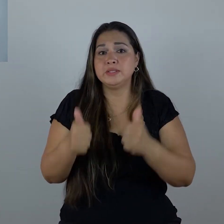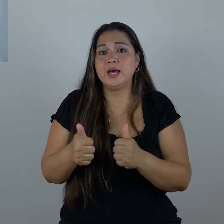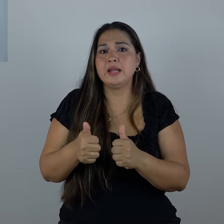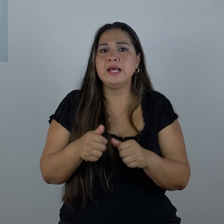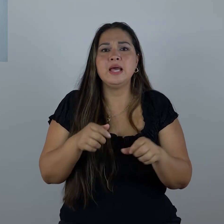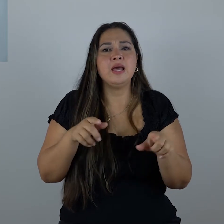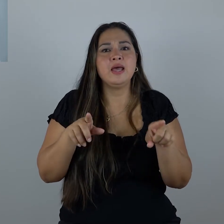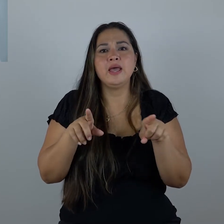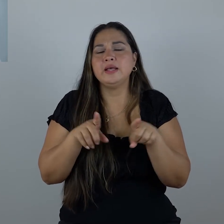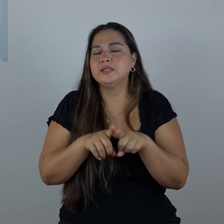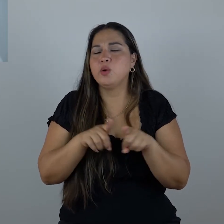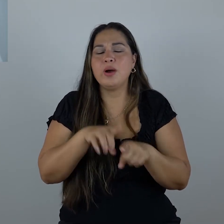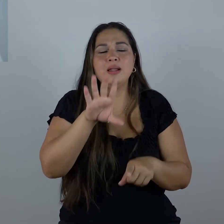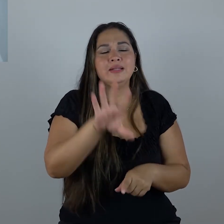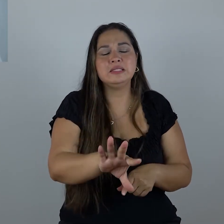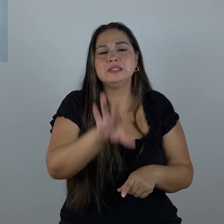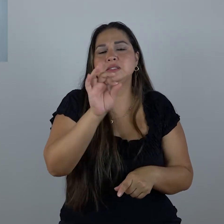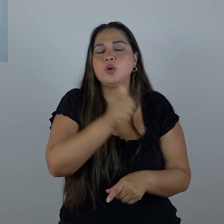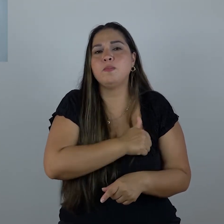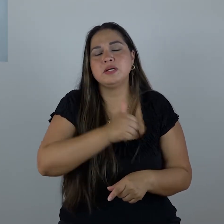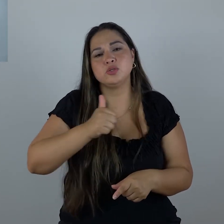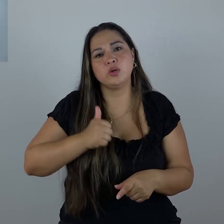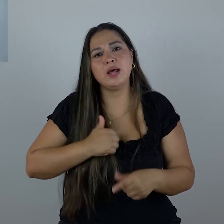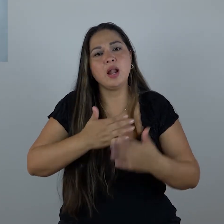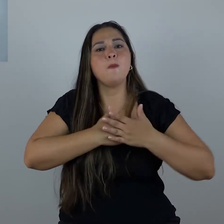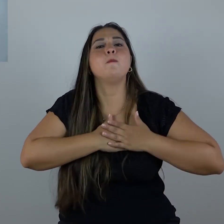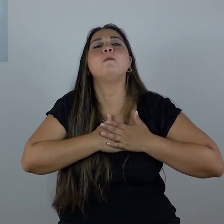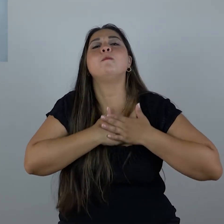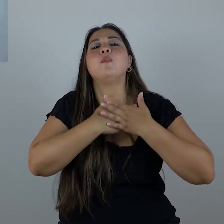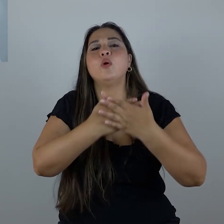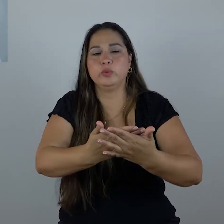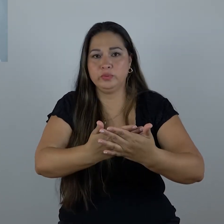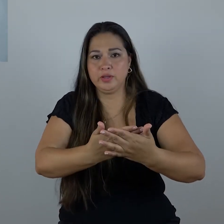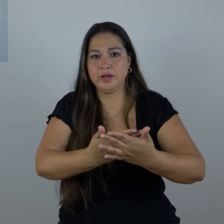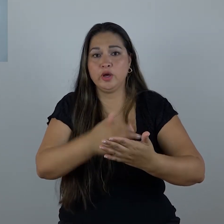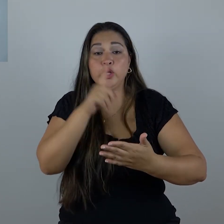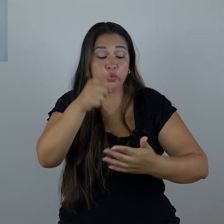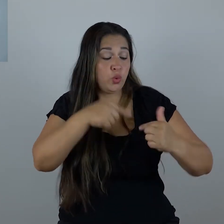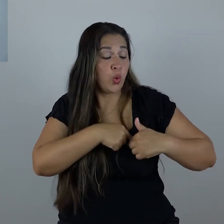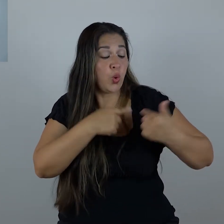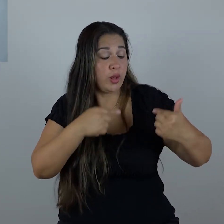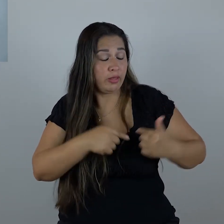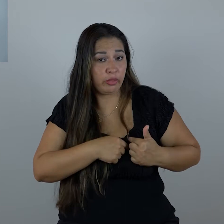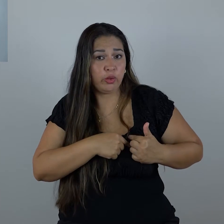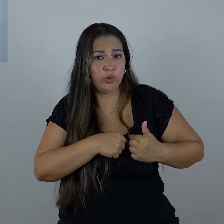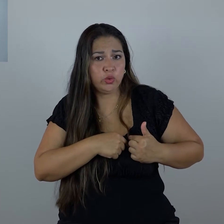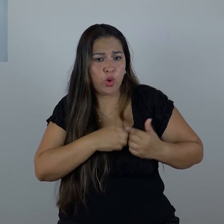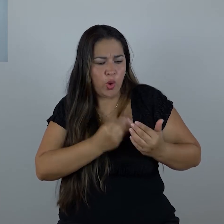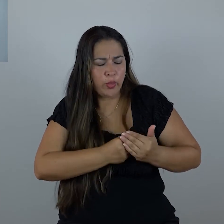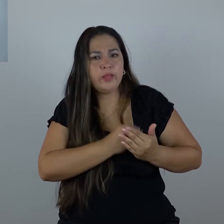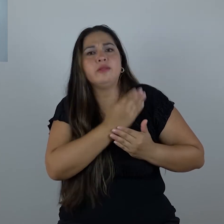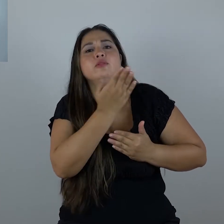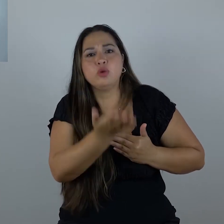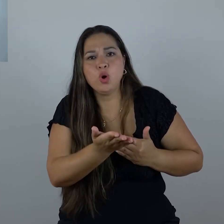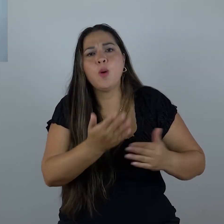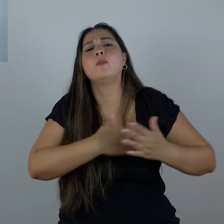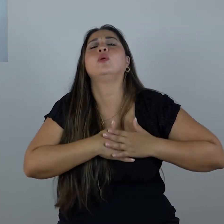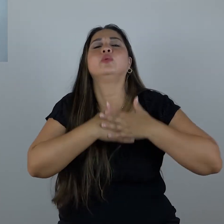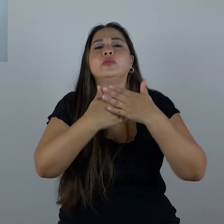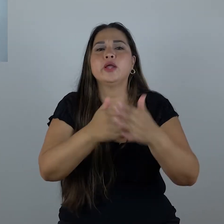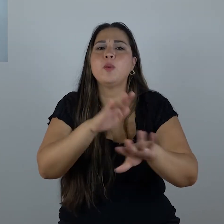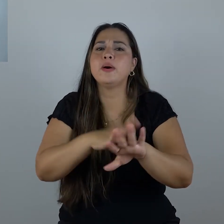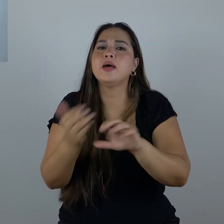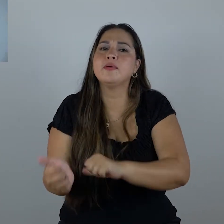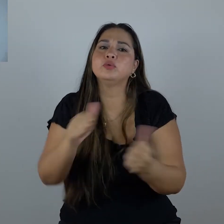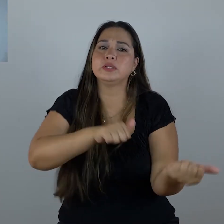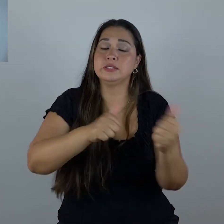todo caso, es algo que tiene que nacer desde el corazón, tiene que nacer desde el arrepentimiento y tiene que nacer desde